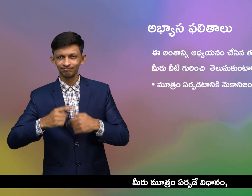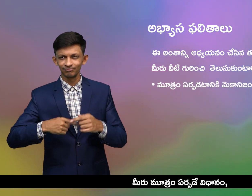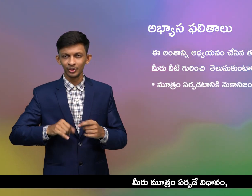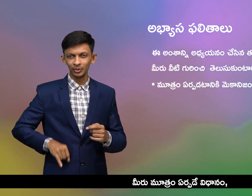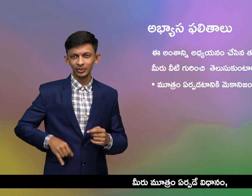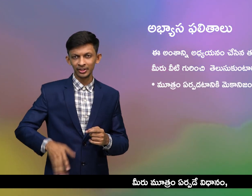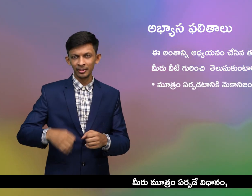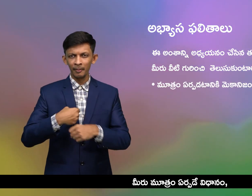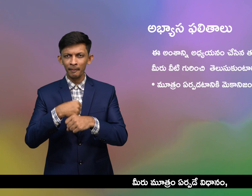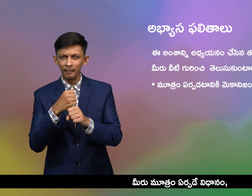మూత్రం ఏర్పడే విధానం,